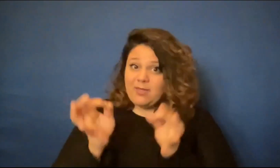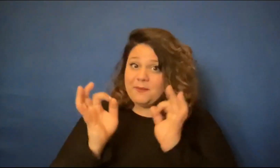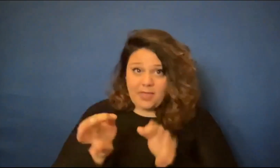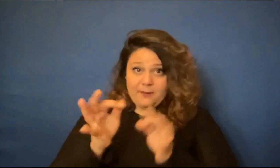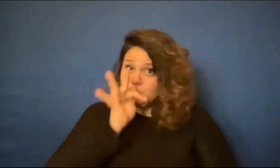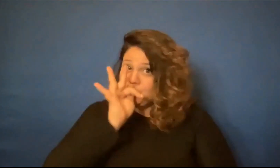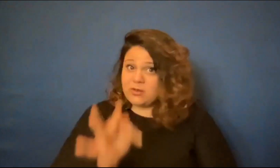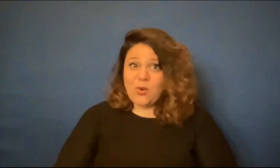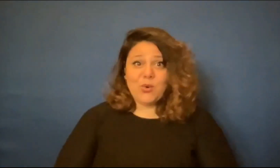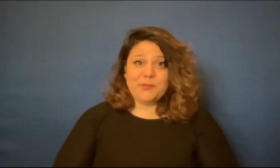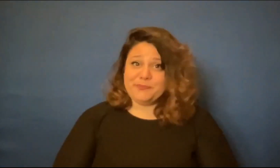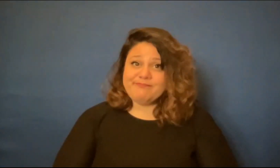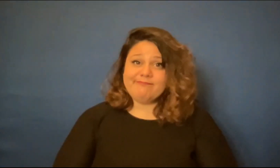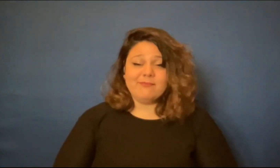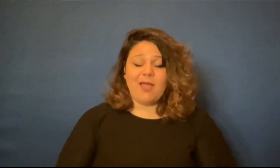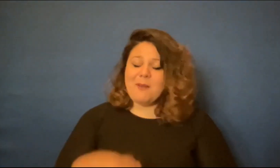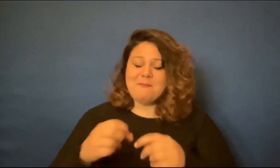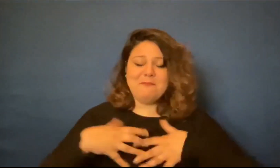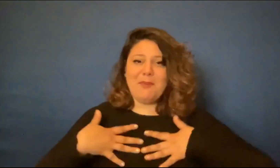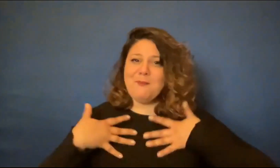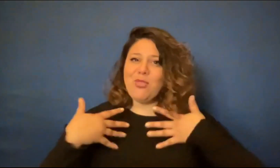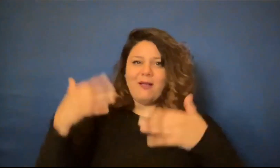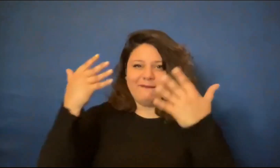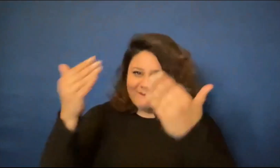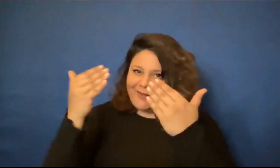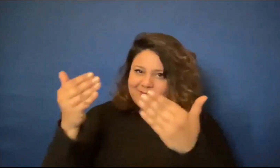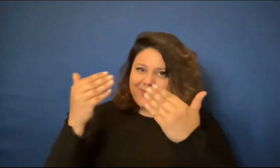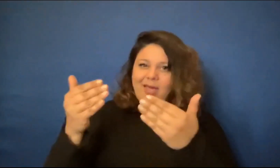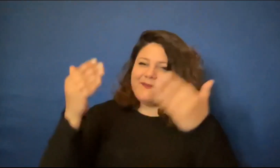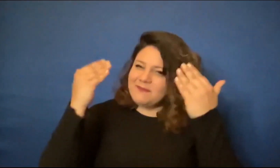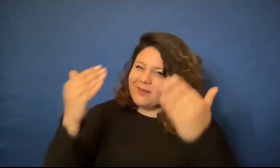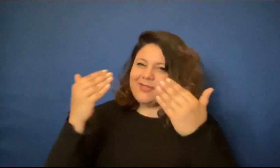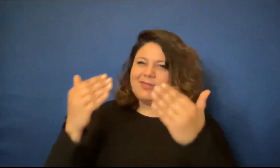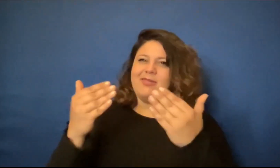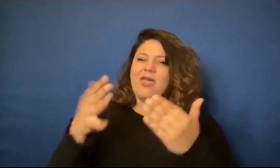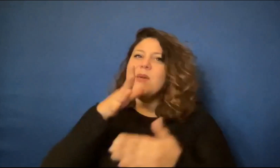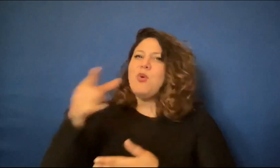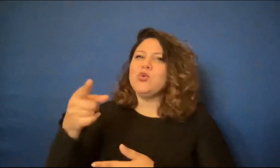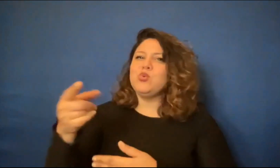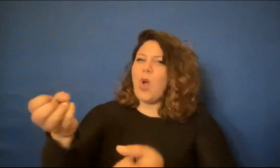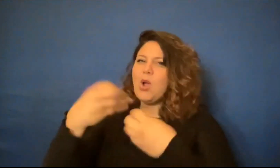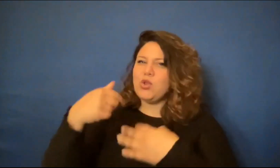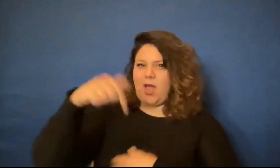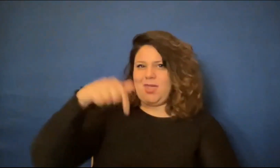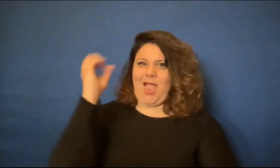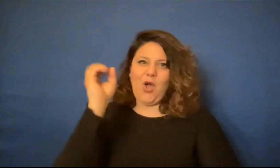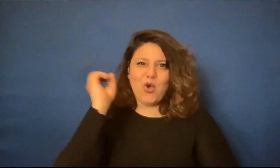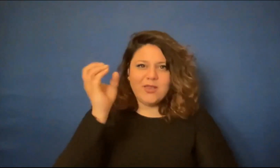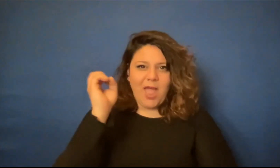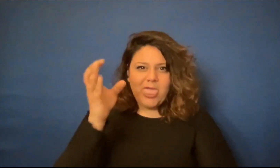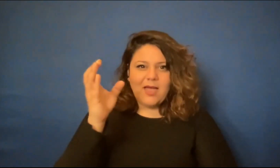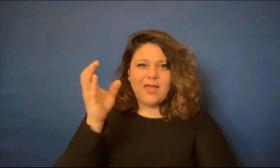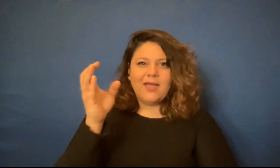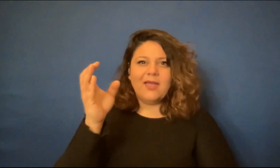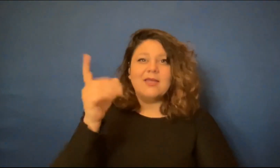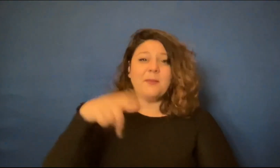juro, me has emocionado. Felicidades, felicidades por tu aportación en esta jornada, y a